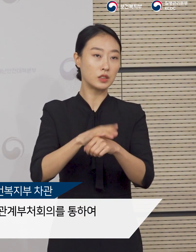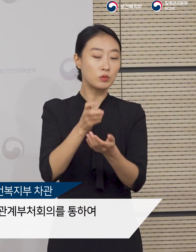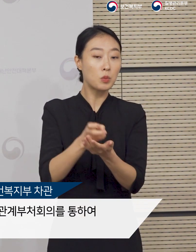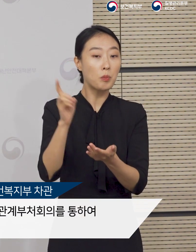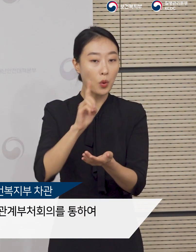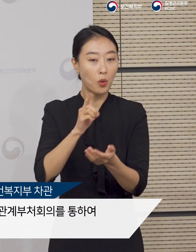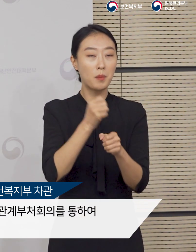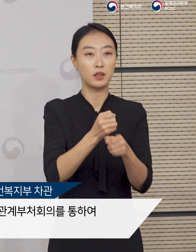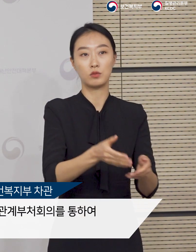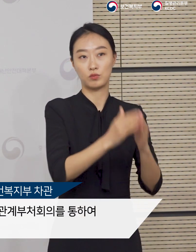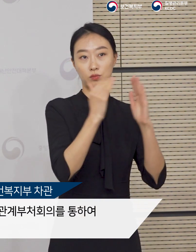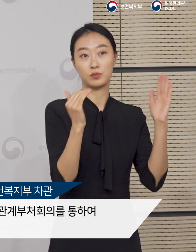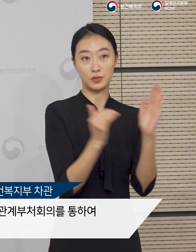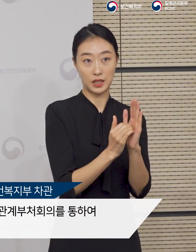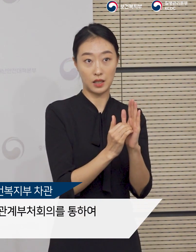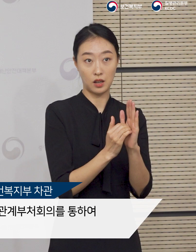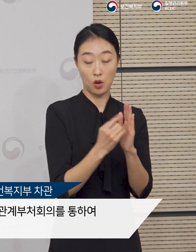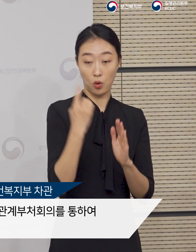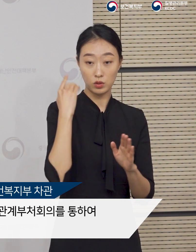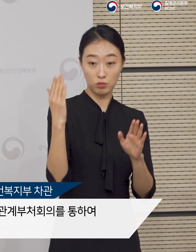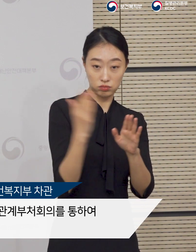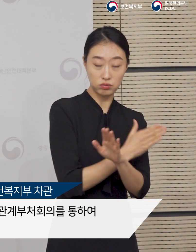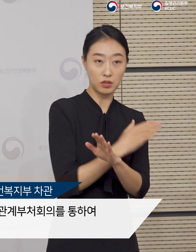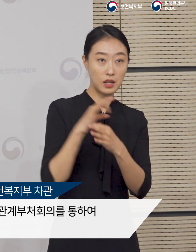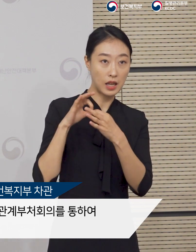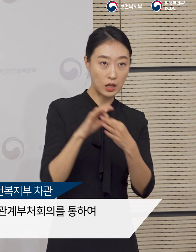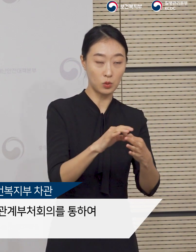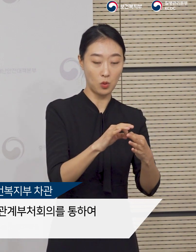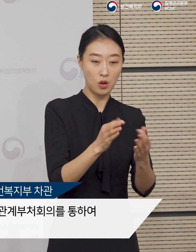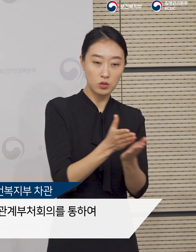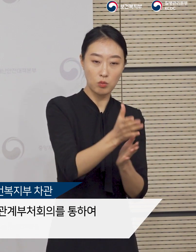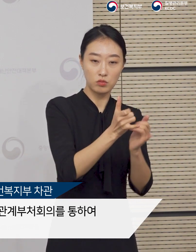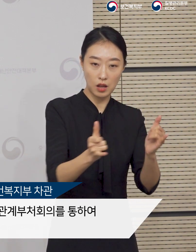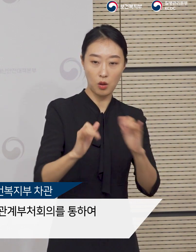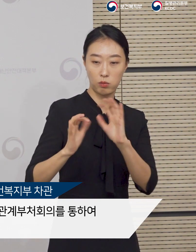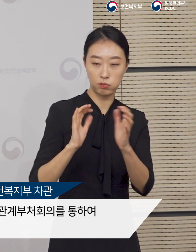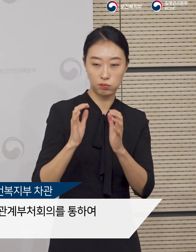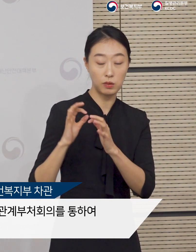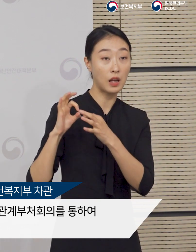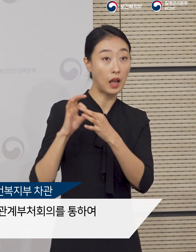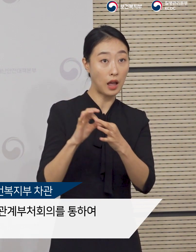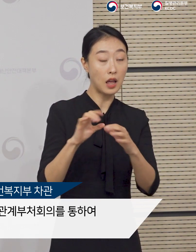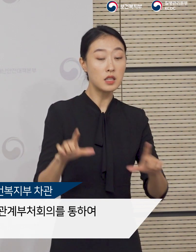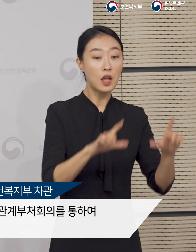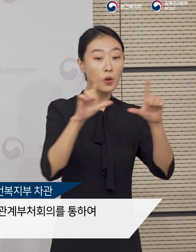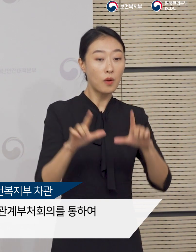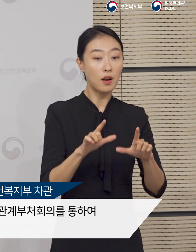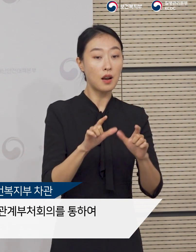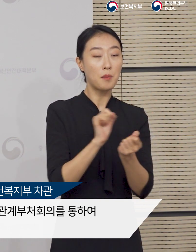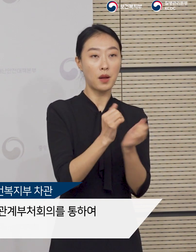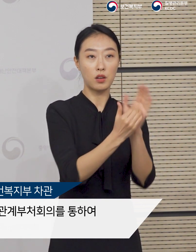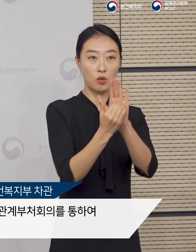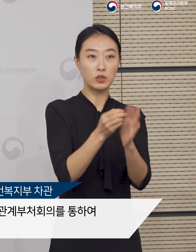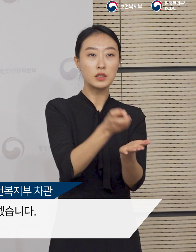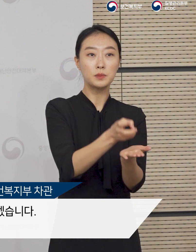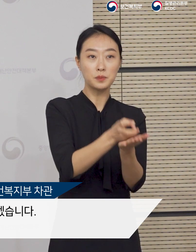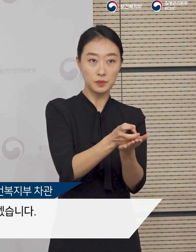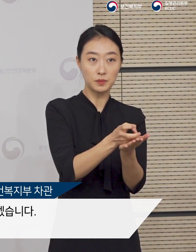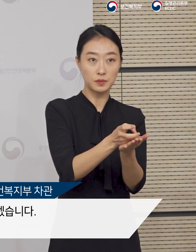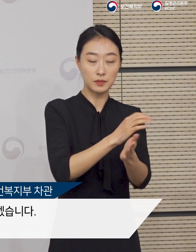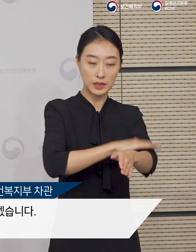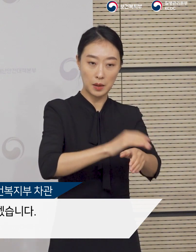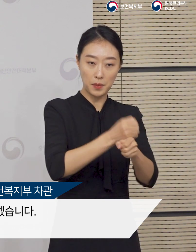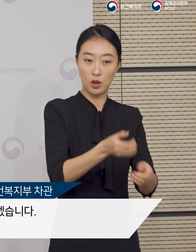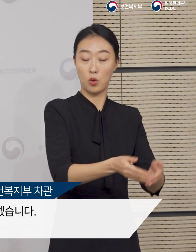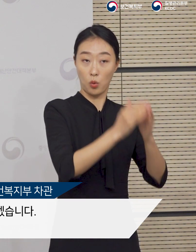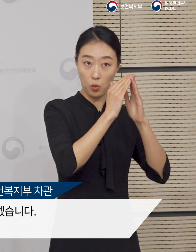이어 오늘부터 전문가 회의와 관계부처 회의를 통하여 생활방역 지침을 마련하고 제도